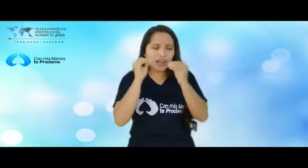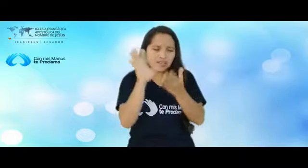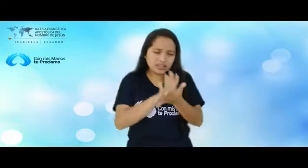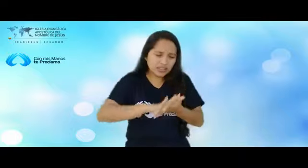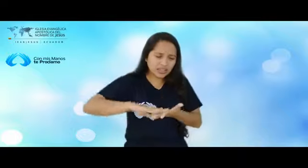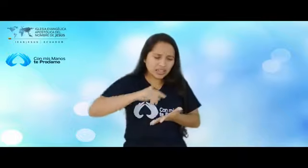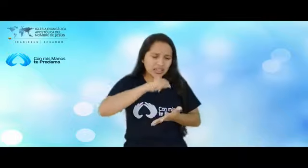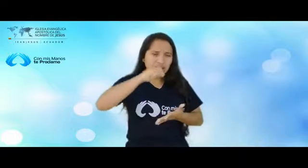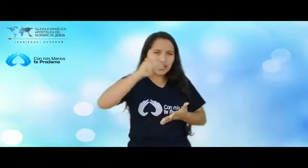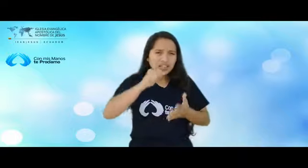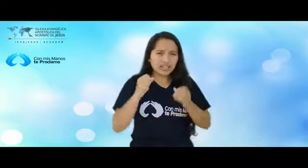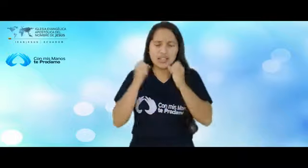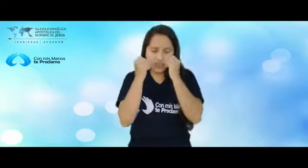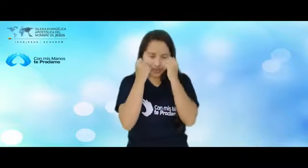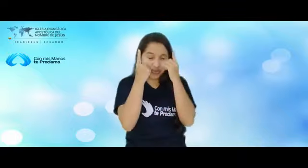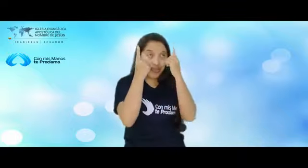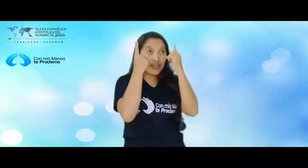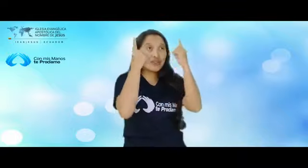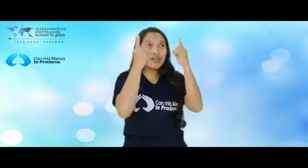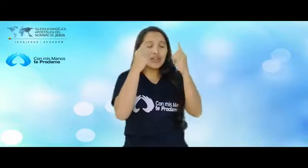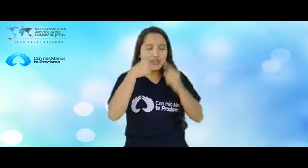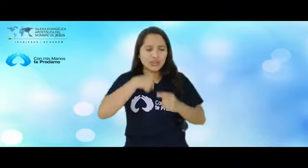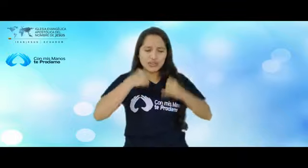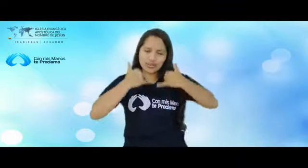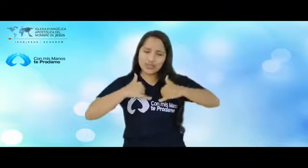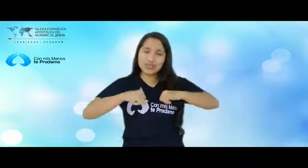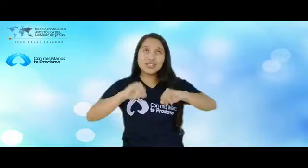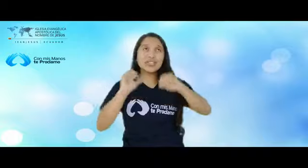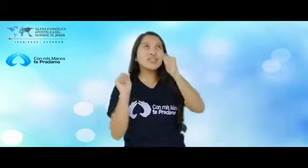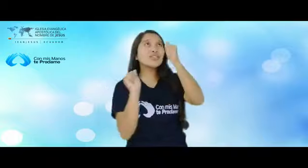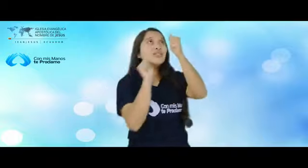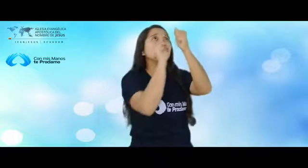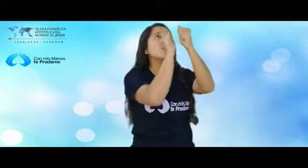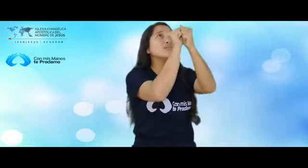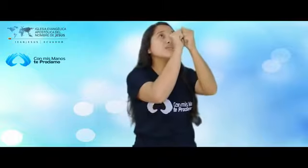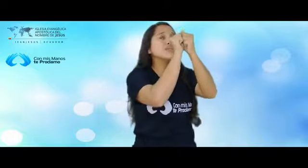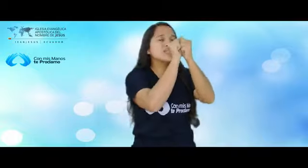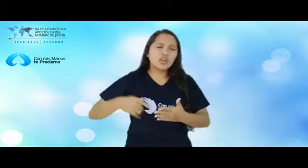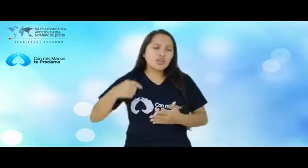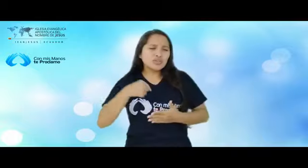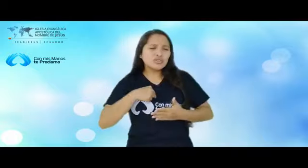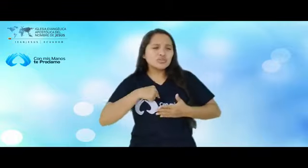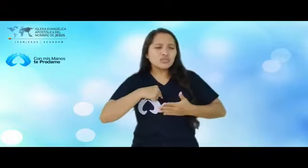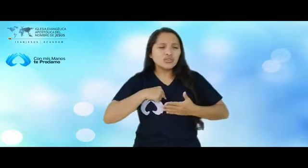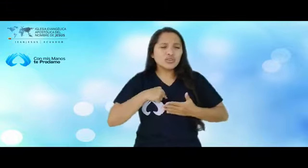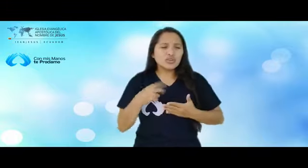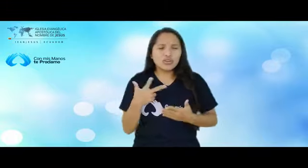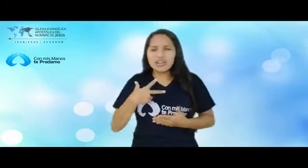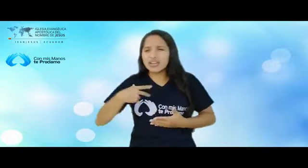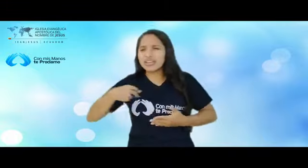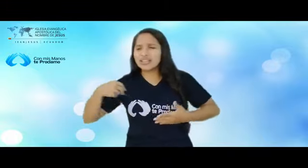arena. Despierto, Señor, y aún estoy contigo.